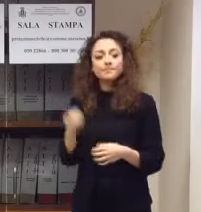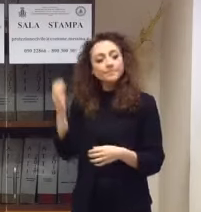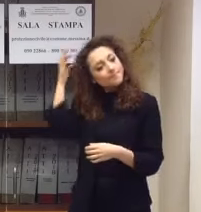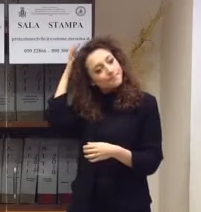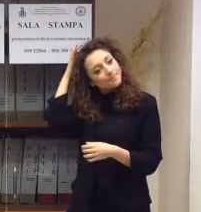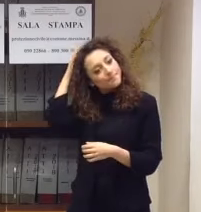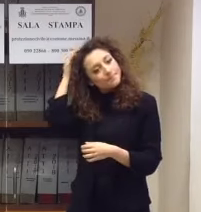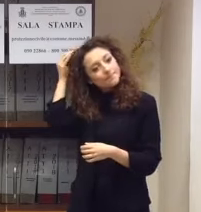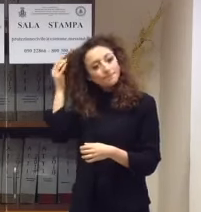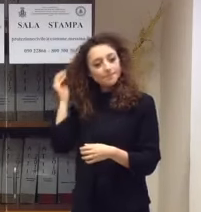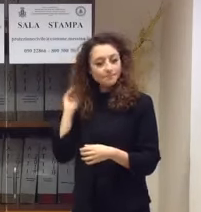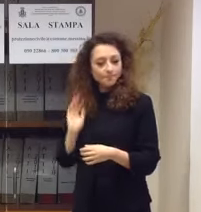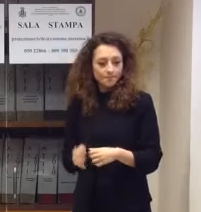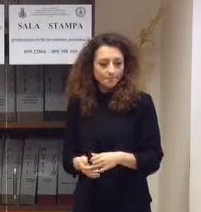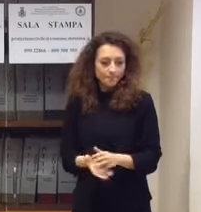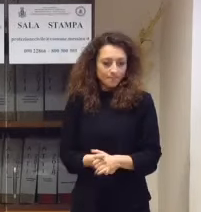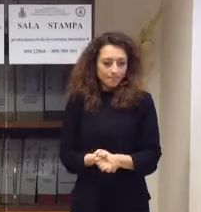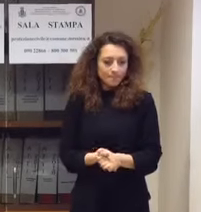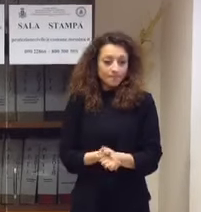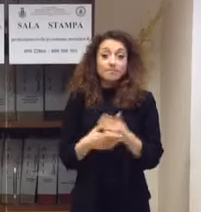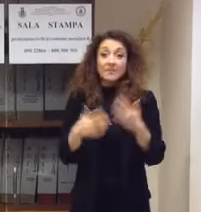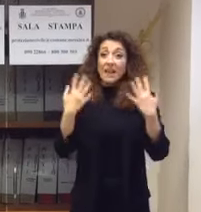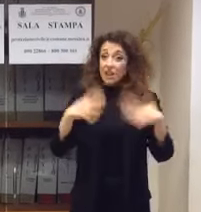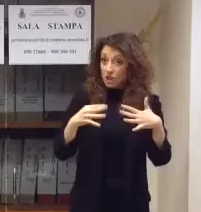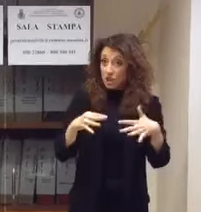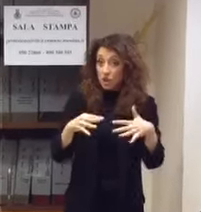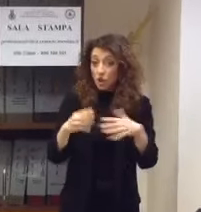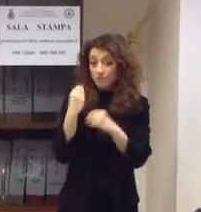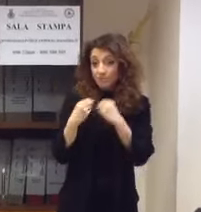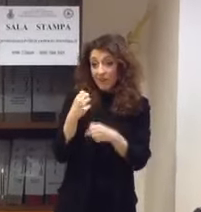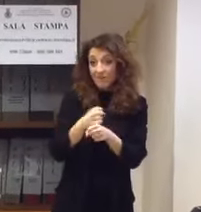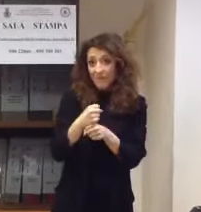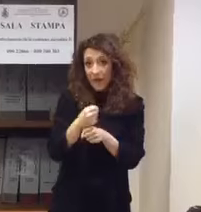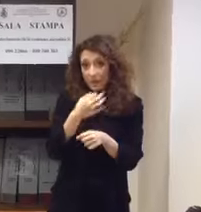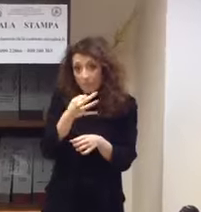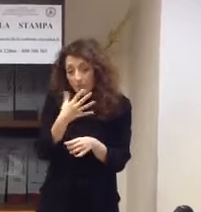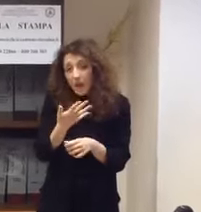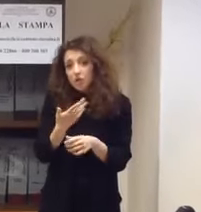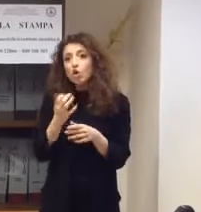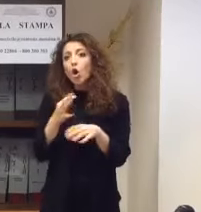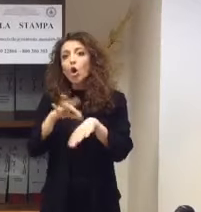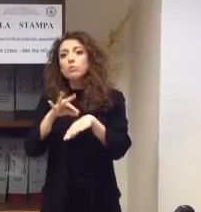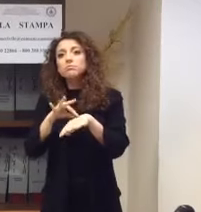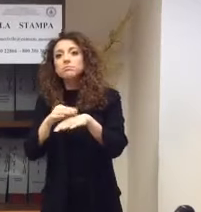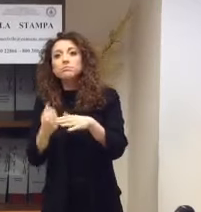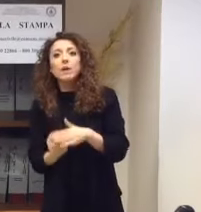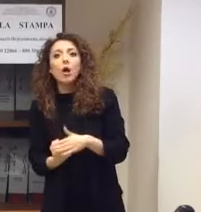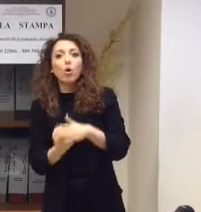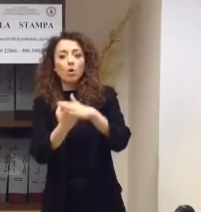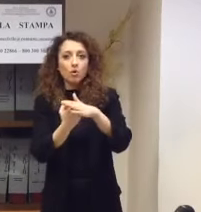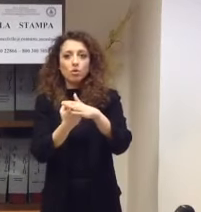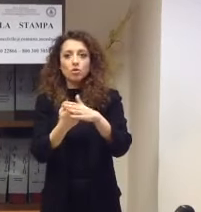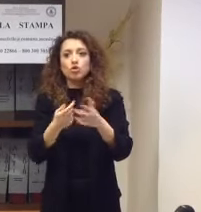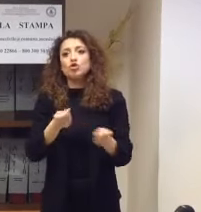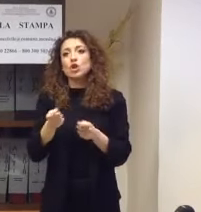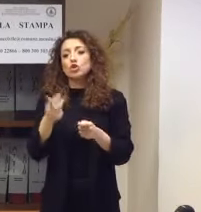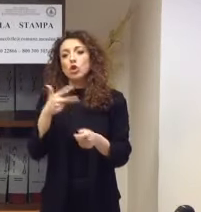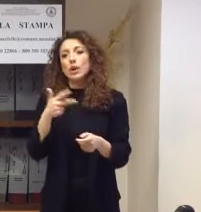Sono inoltre 19 le richieste di farmaci, presidi, accompagnamenti medici gestite dalla Messina Social